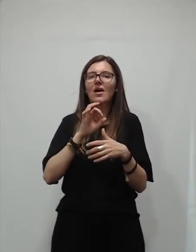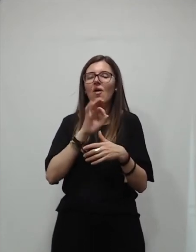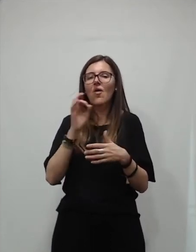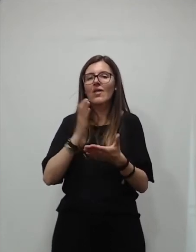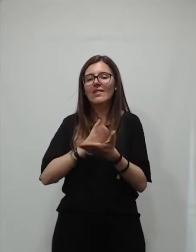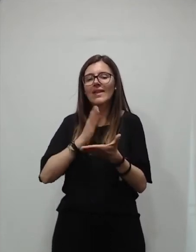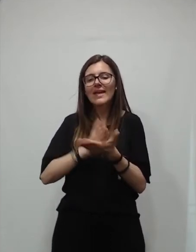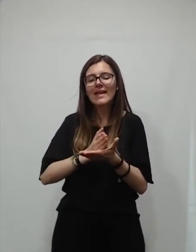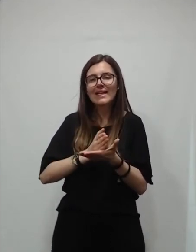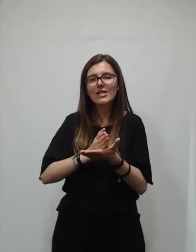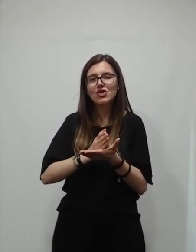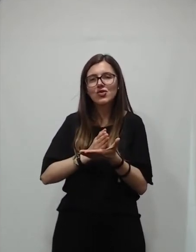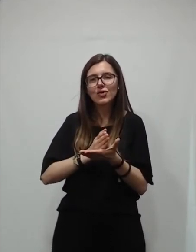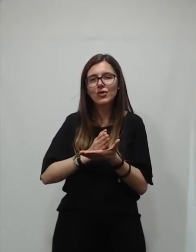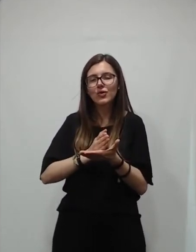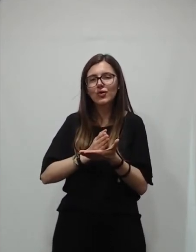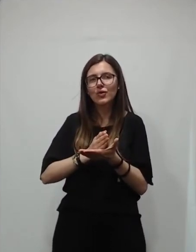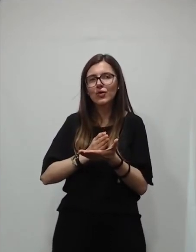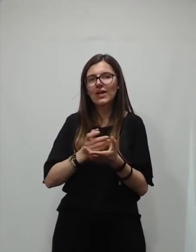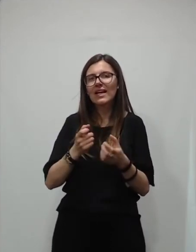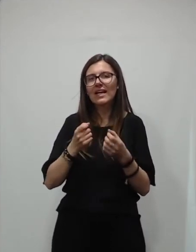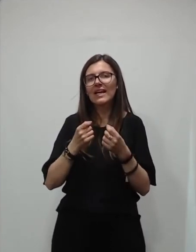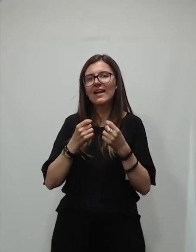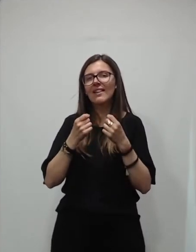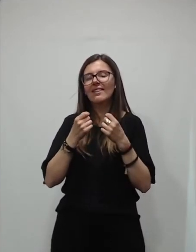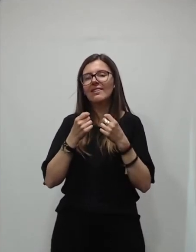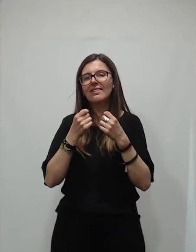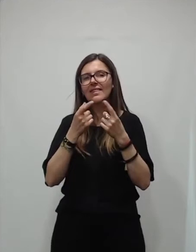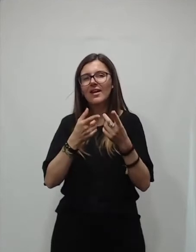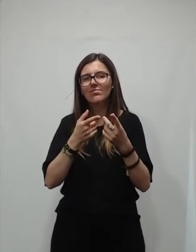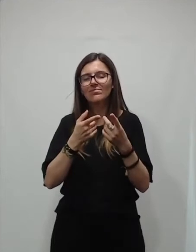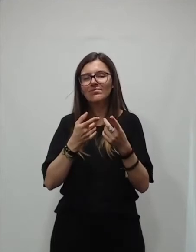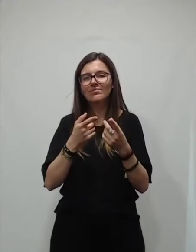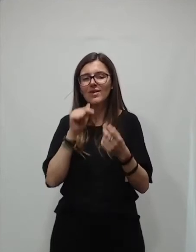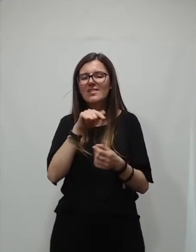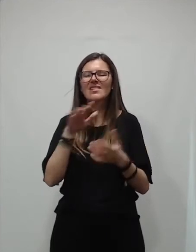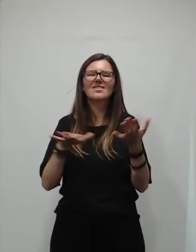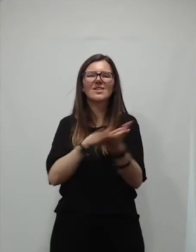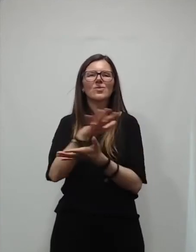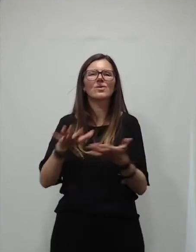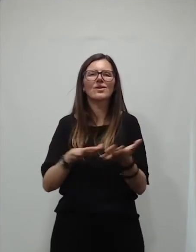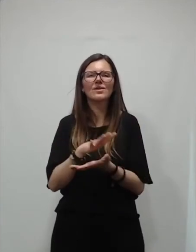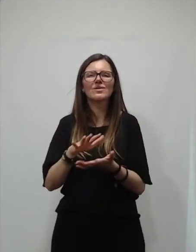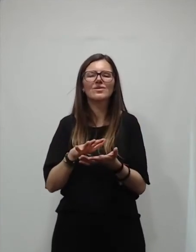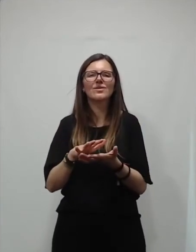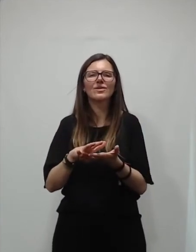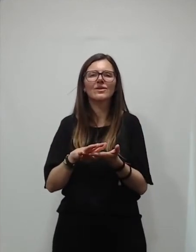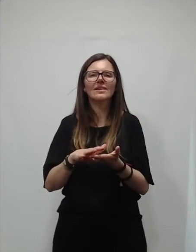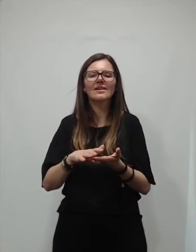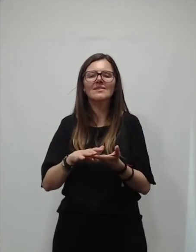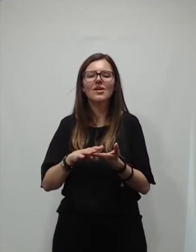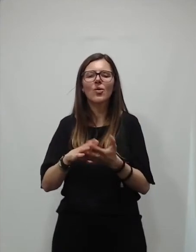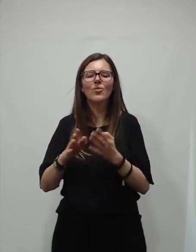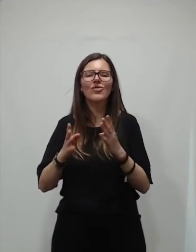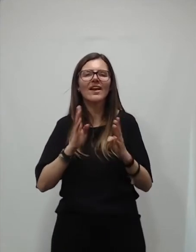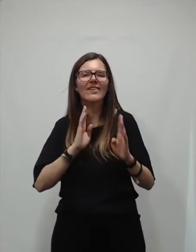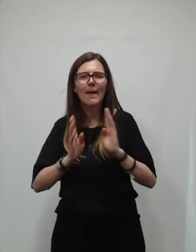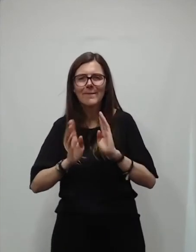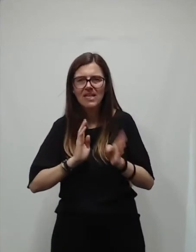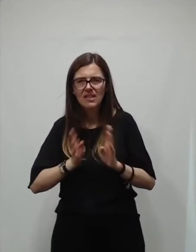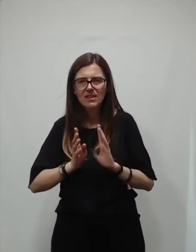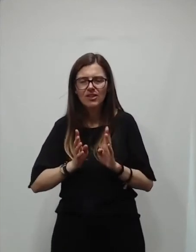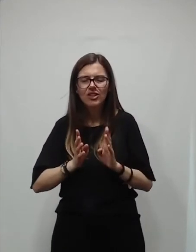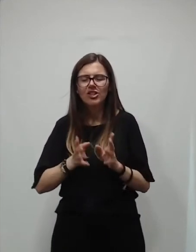como la clave y el de la cuestión. En la medida que las medidas terapéuticas se cumplan a través de la